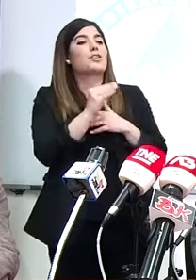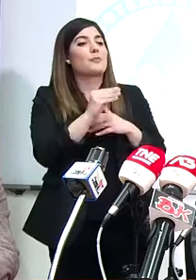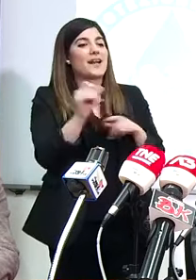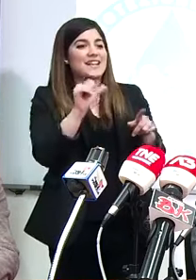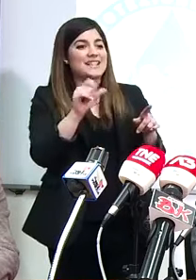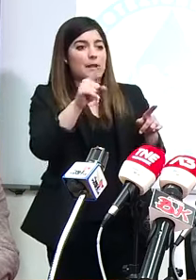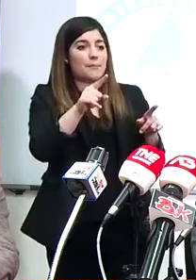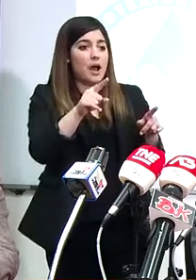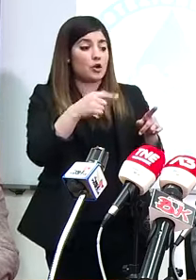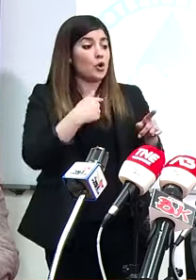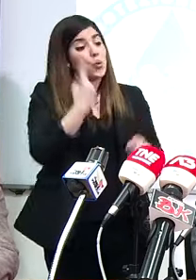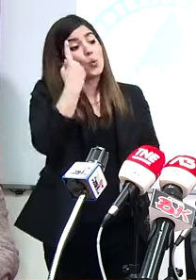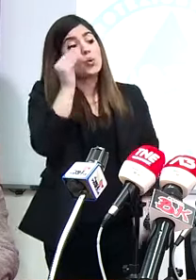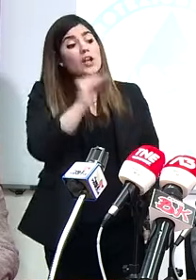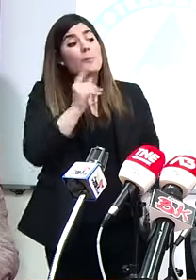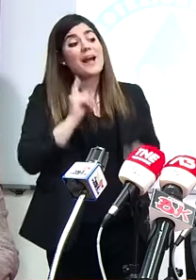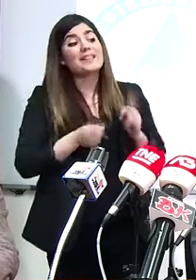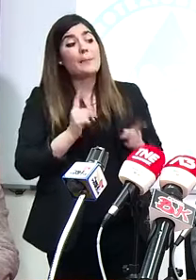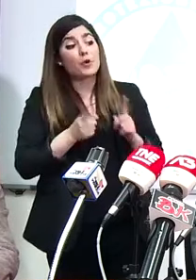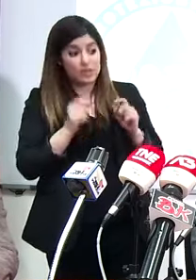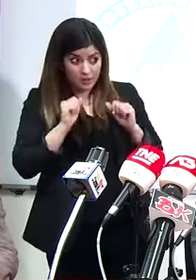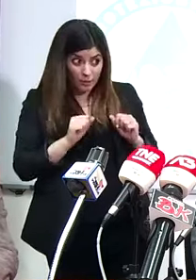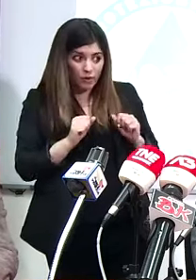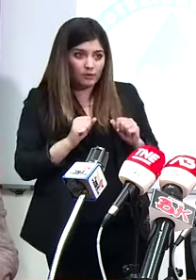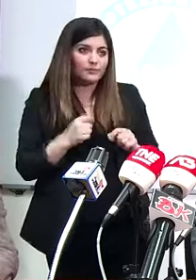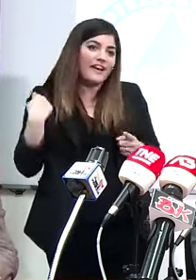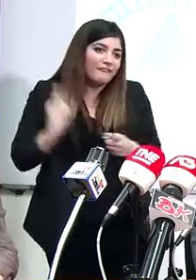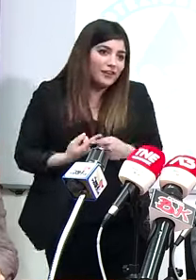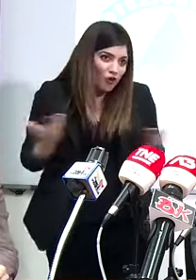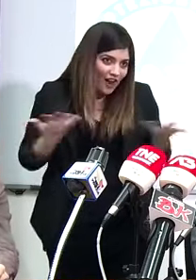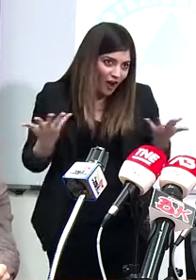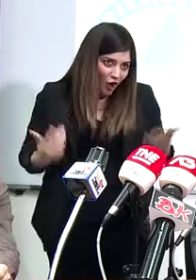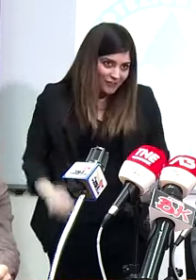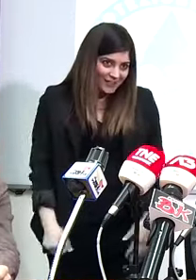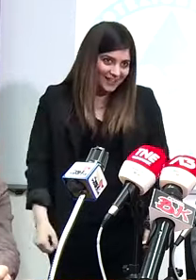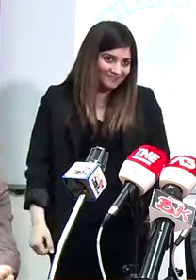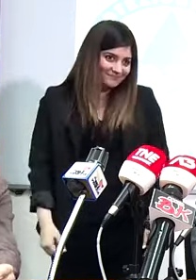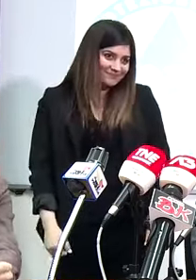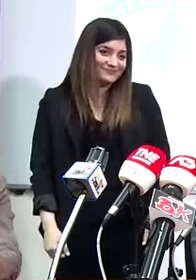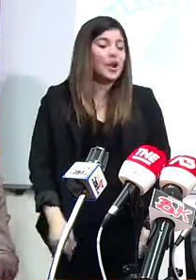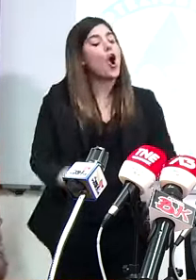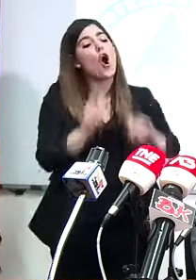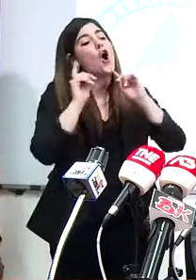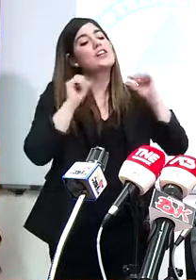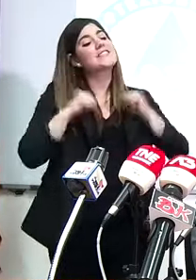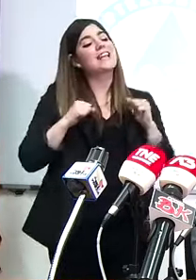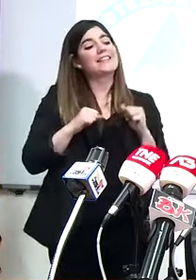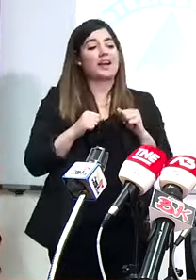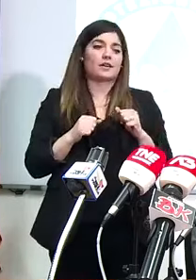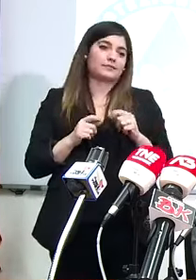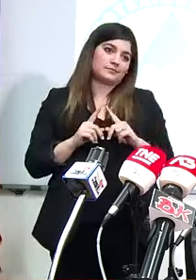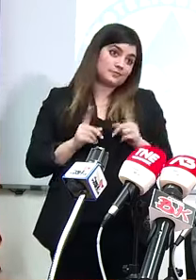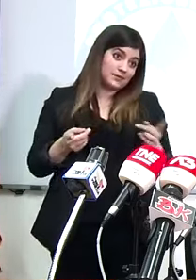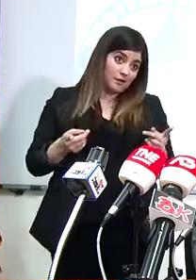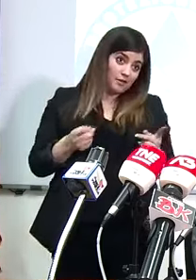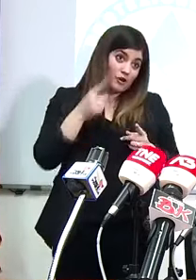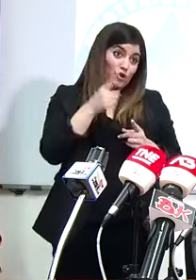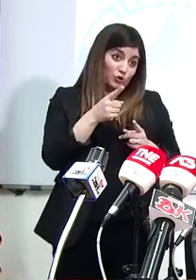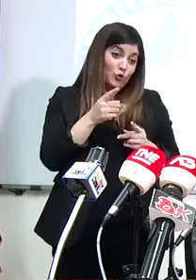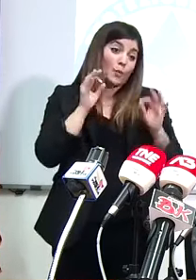di politica della posso fare presidente fini adesso cosa grado foto abbiamo fatto sanità di altissimo livello non hai fatto domanda di politica è fatto